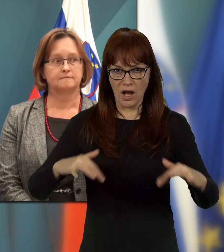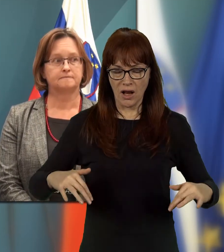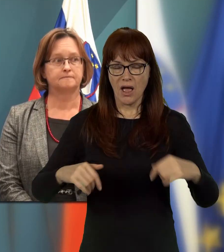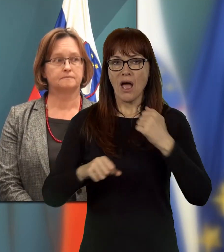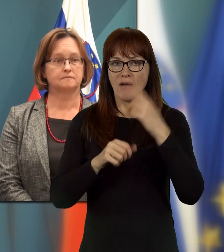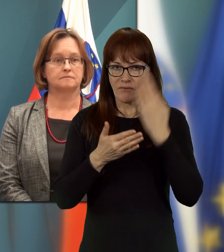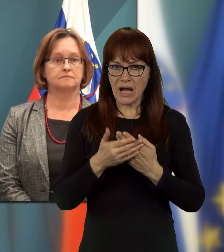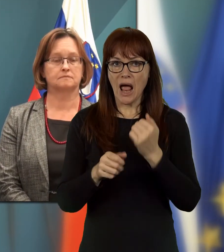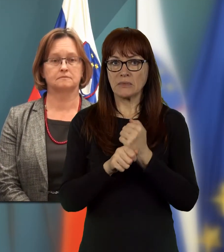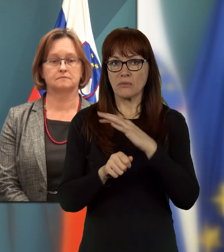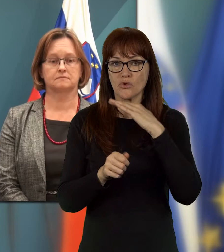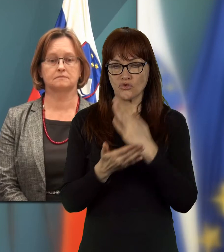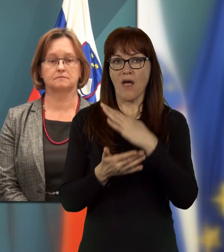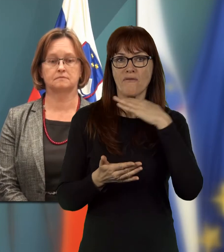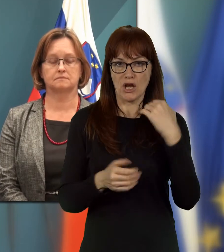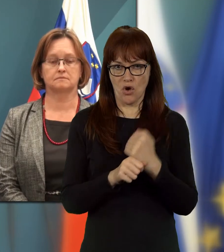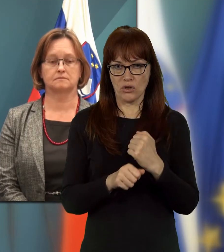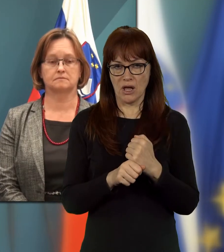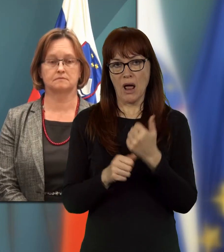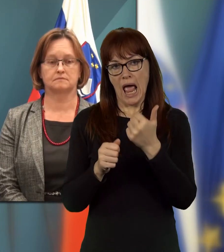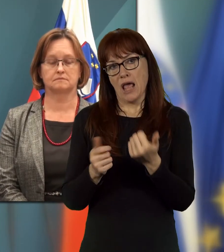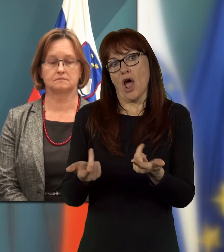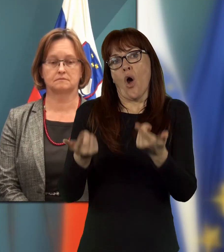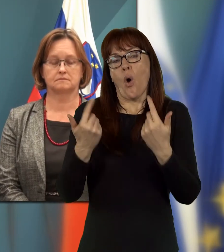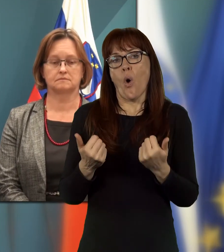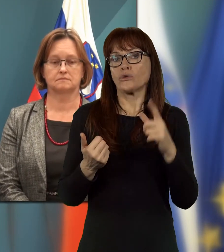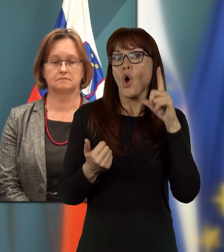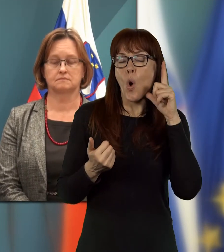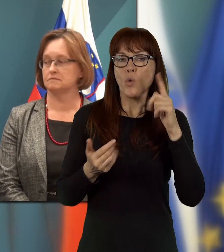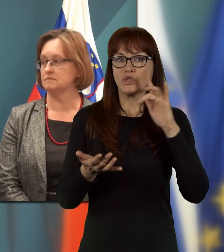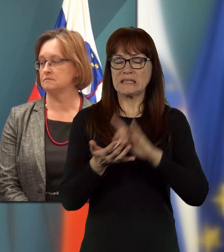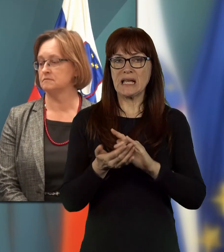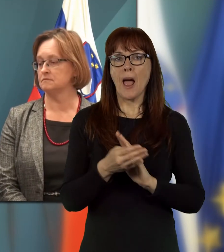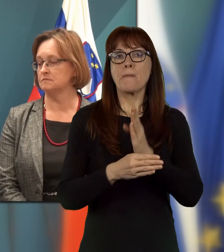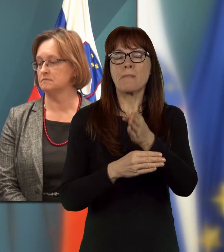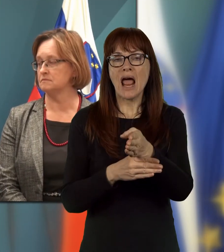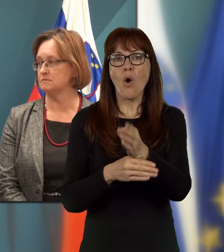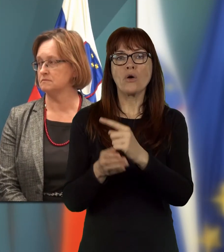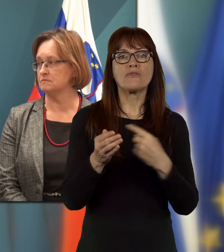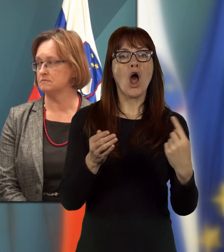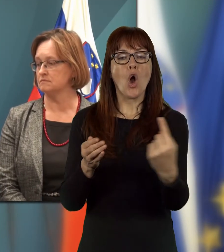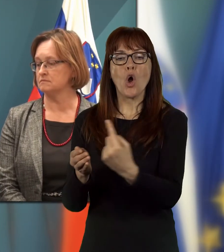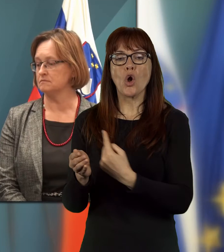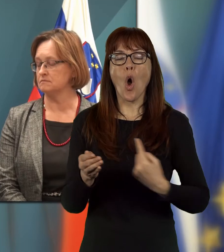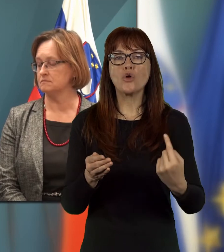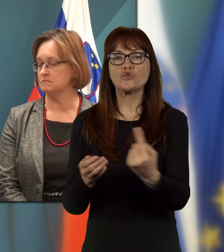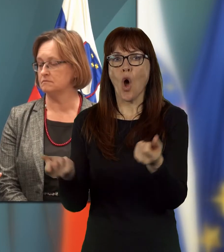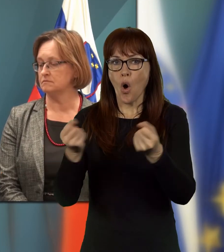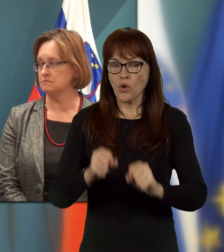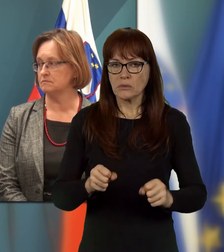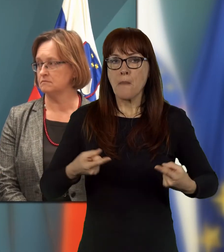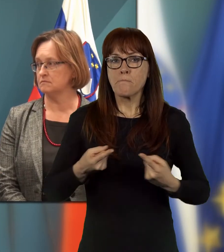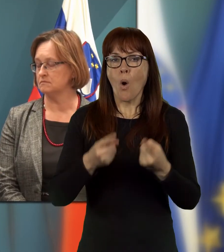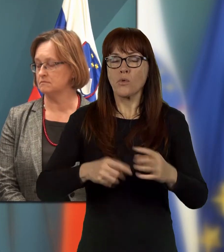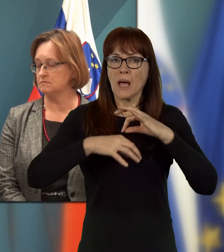že veliko. Ne vem, ena od ključnih ciljev je prehod v krožno gospodarstvo. Tukaj na